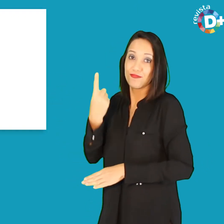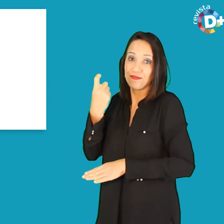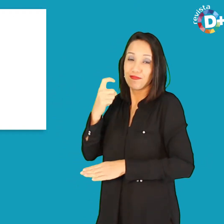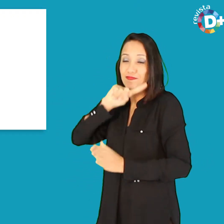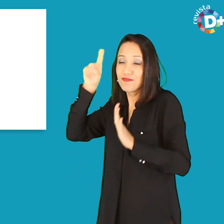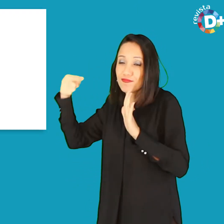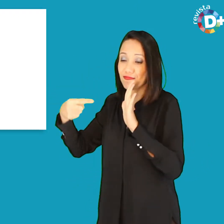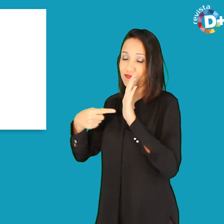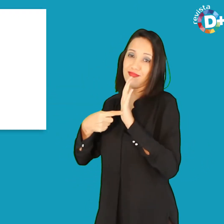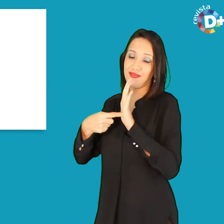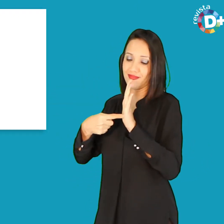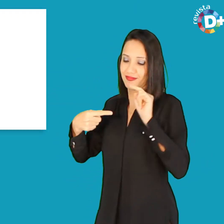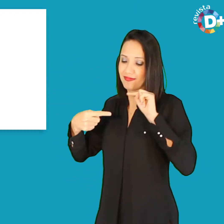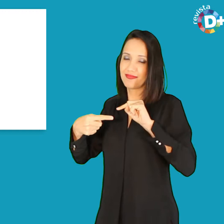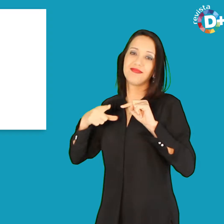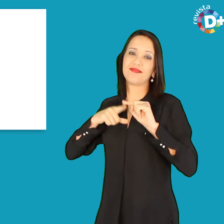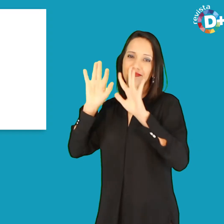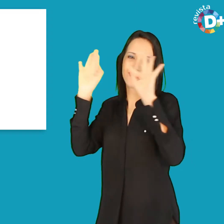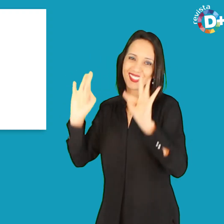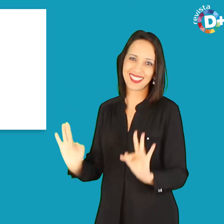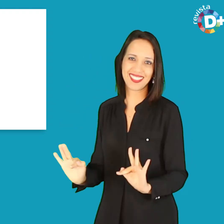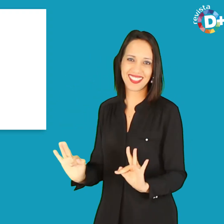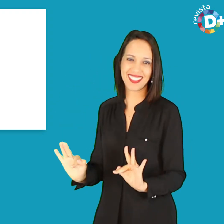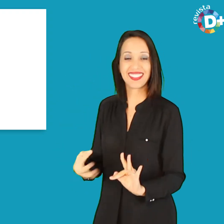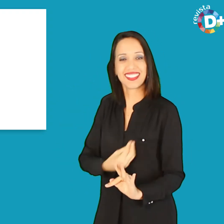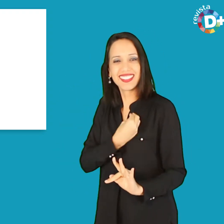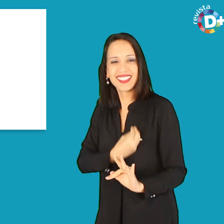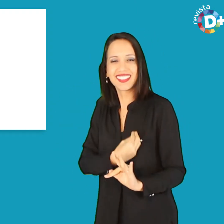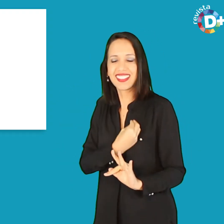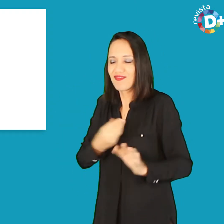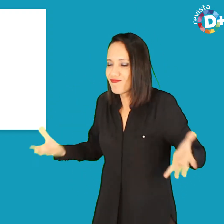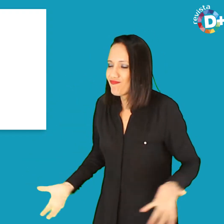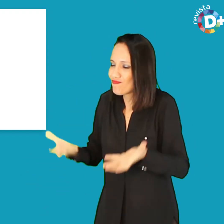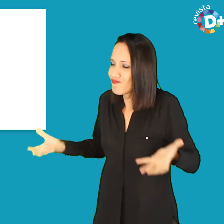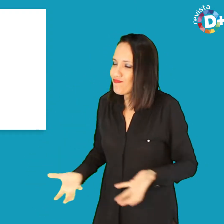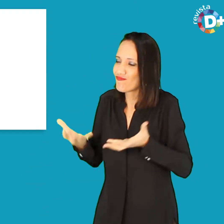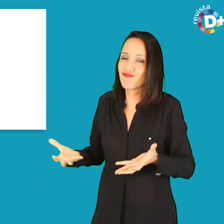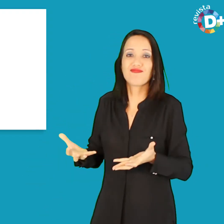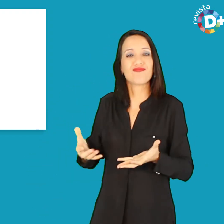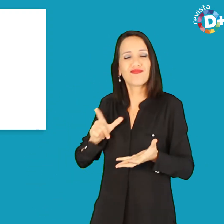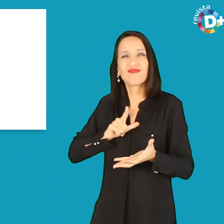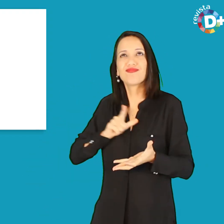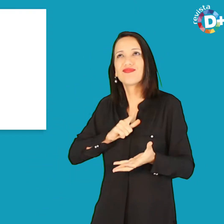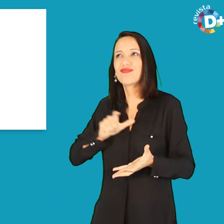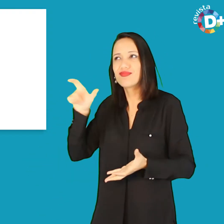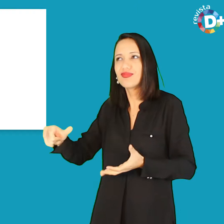objetivo, que ela fosse feliz. A vivência o incentivou a escrever o livro Transtorno do Déficit